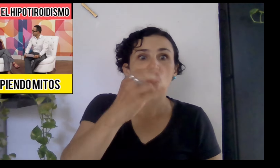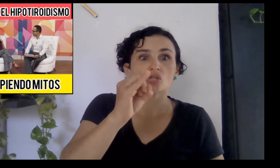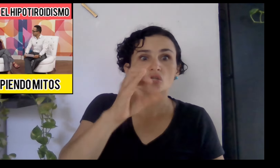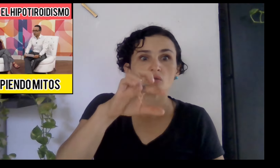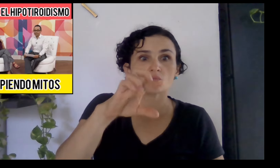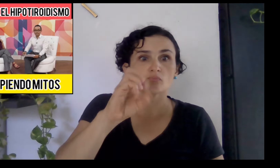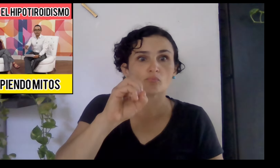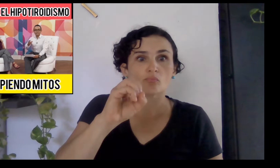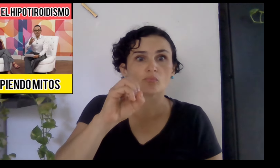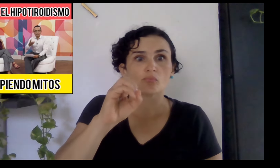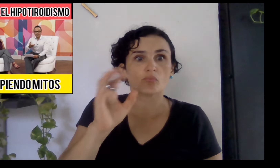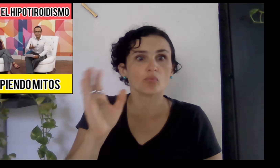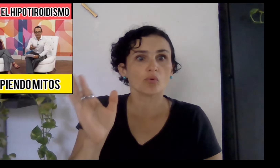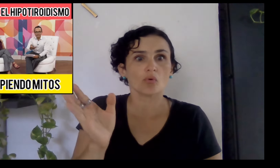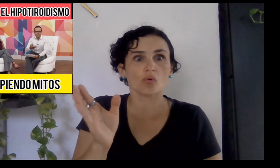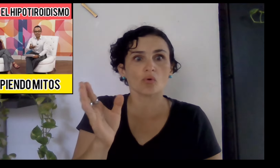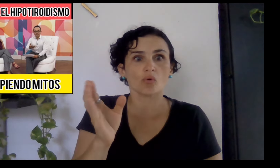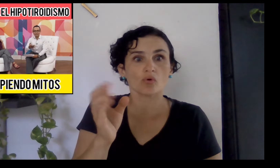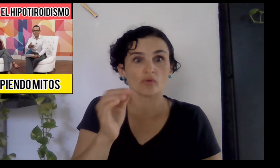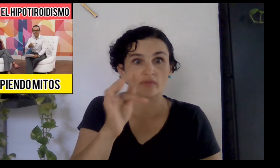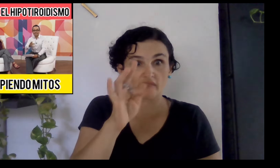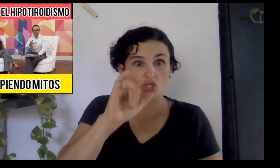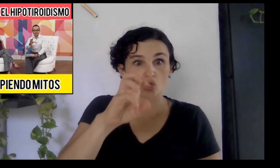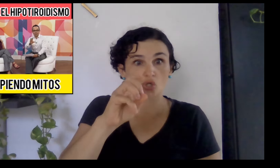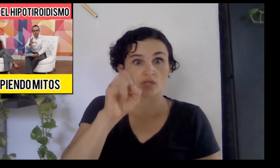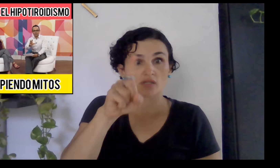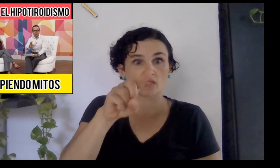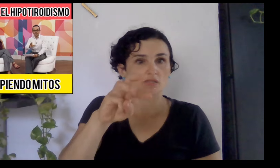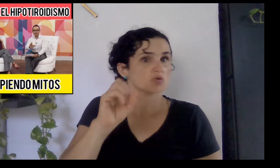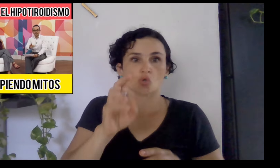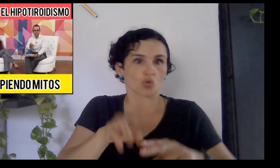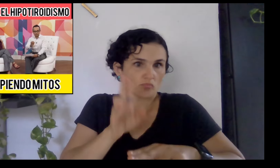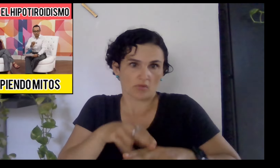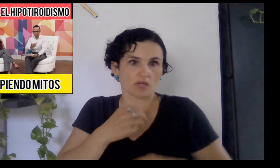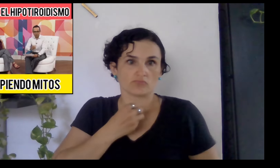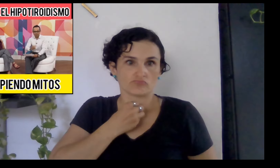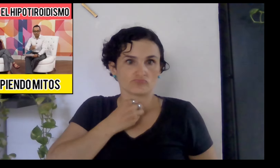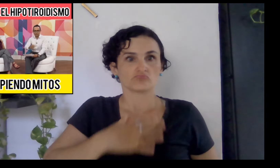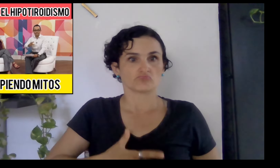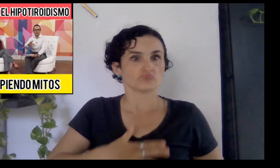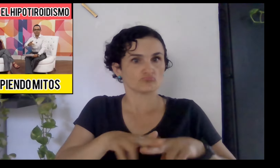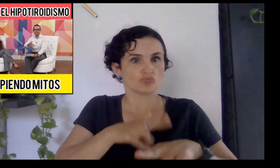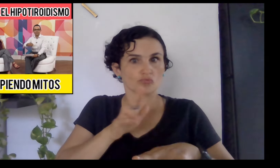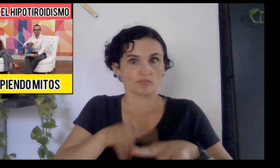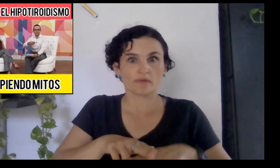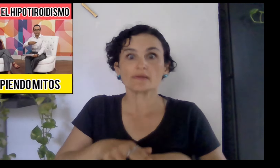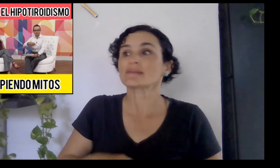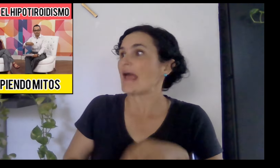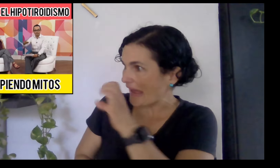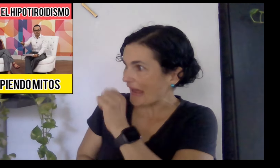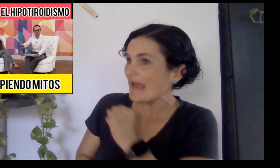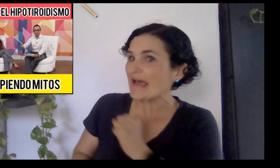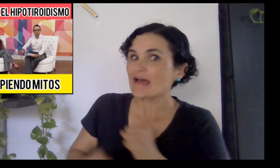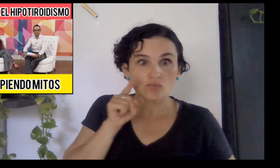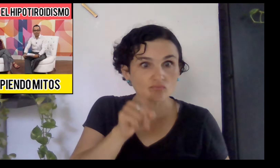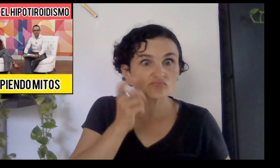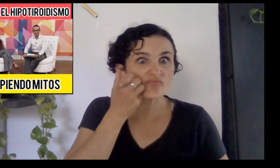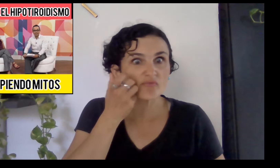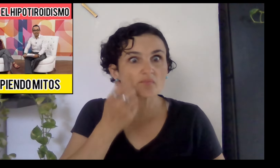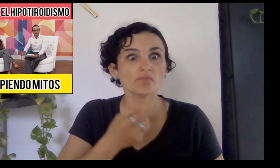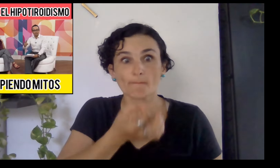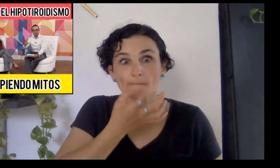la persona. Muy bien, eso demuestra, queridos televidentes, que si tú estás sufriendo del hipotiroidismo, si te dijeron que esa pastilla la tienes que tomar para toda la